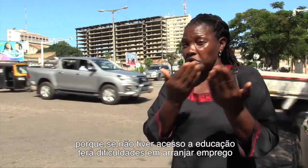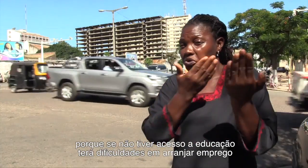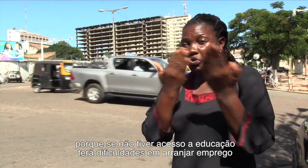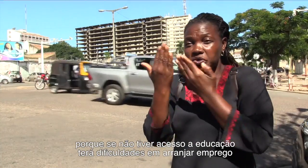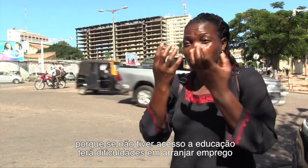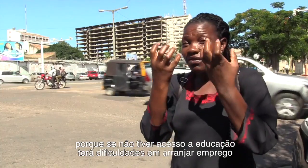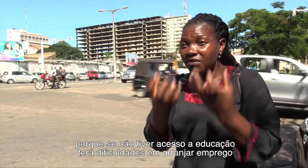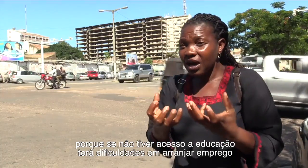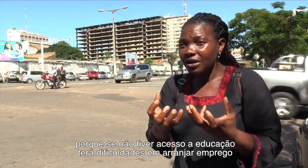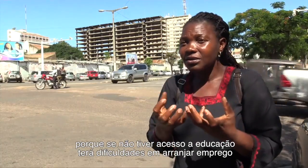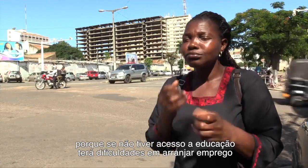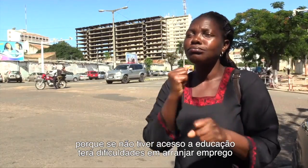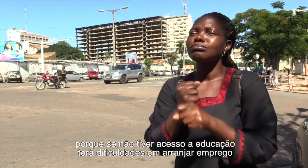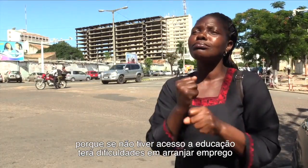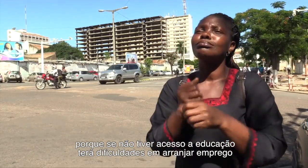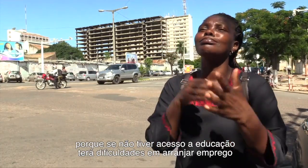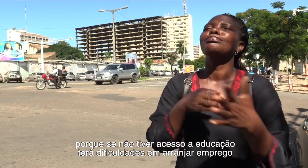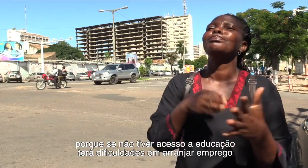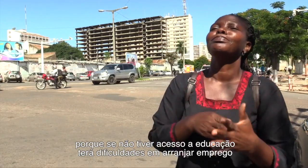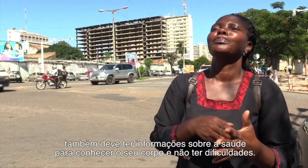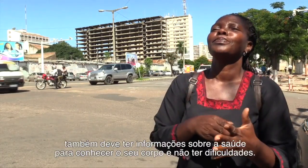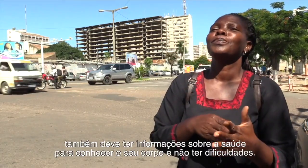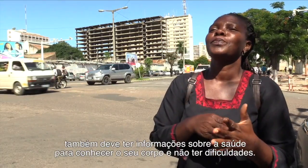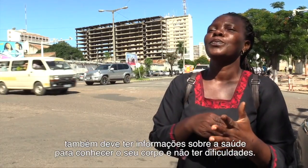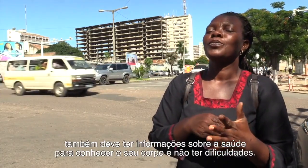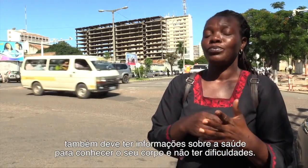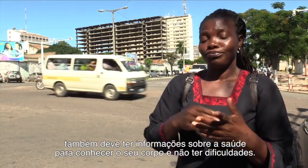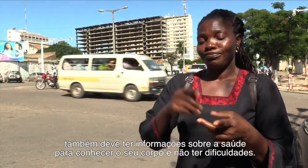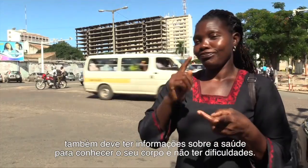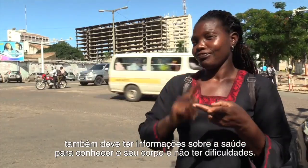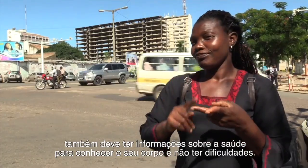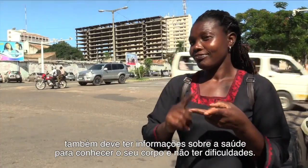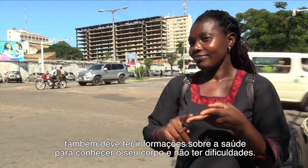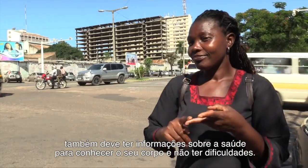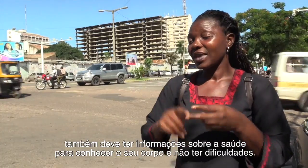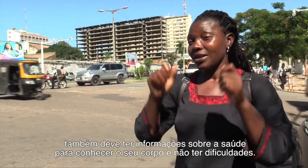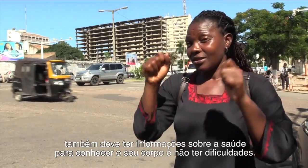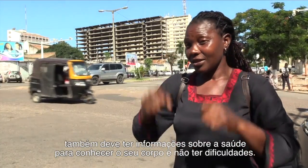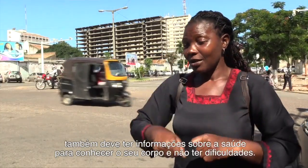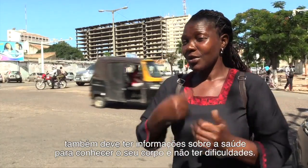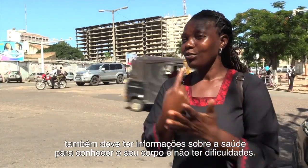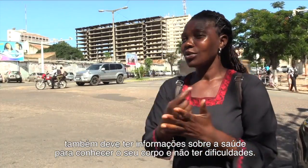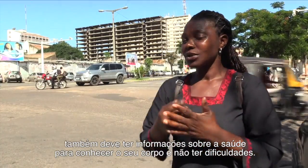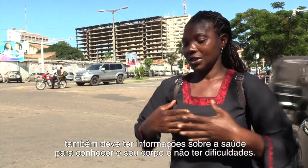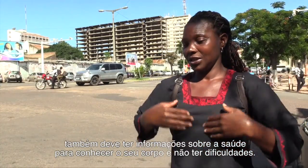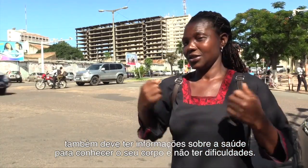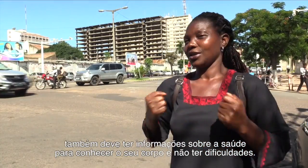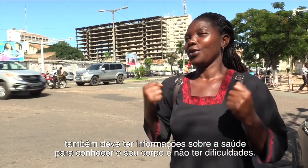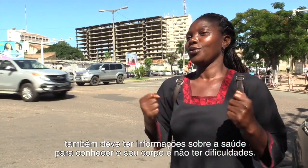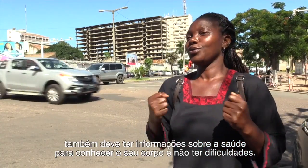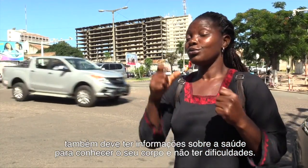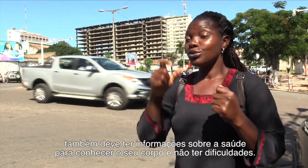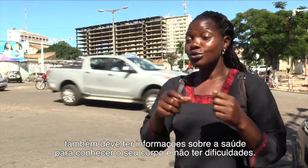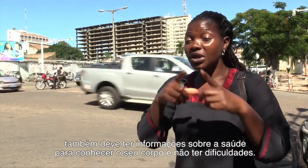educação, terá dificuldade em encontrar emprego. E também deve ter informações sobre saúde